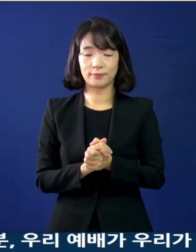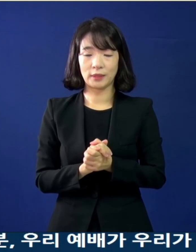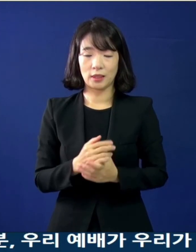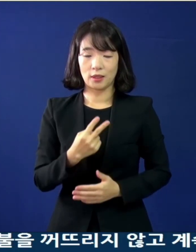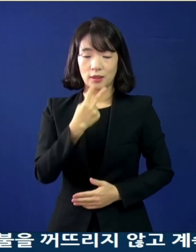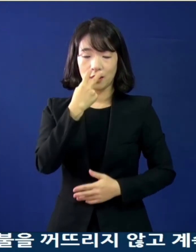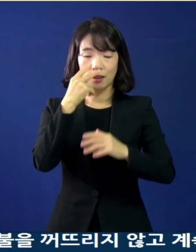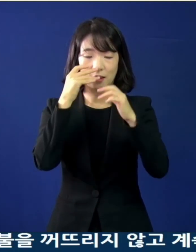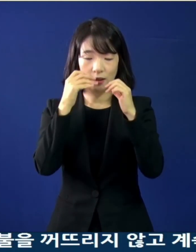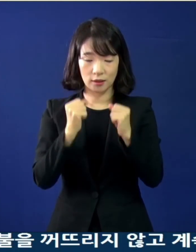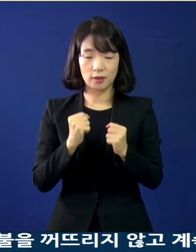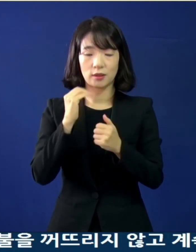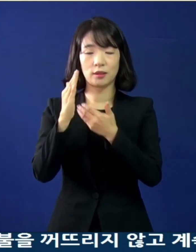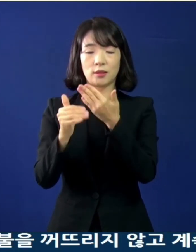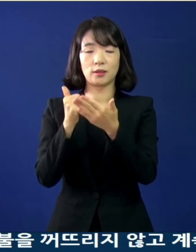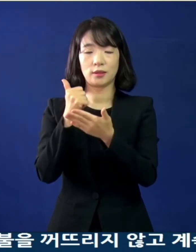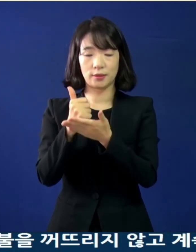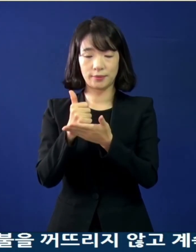하나님,